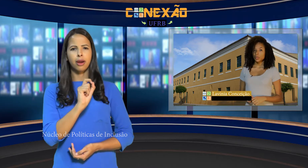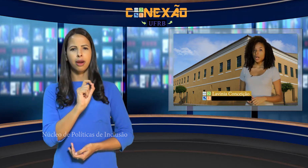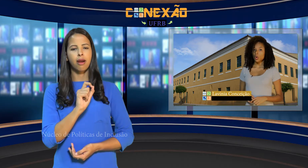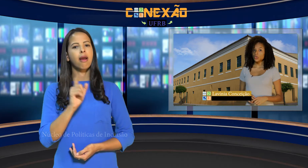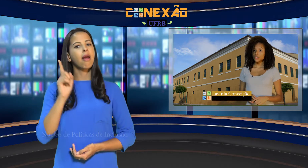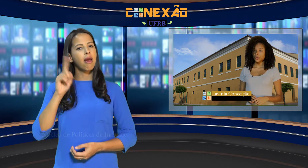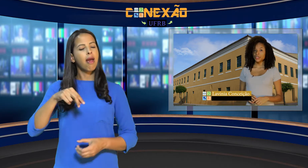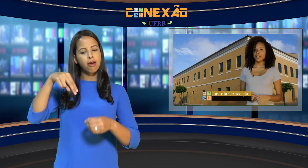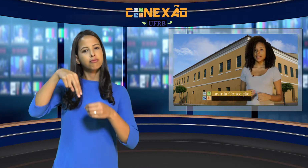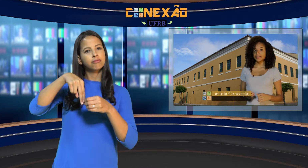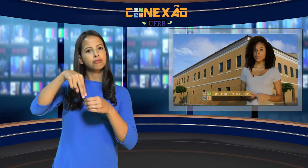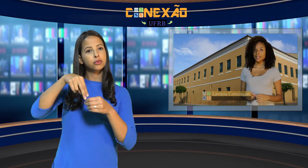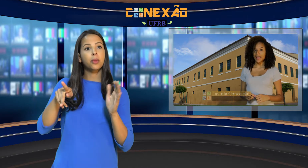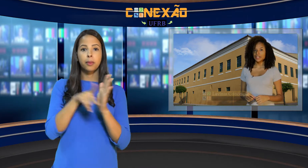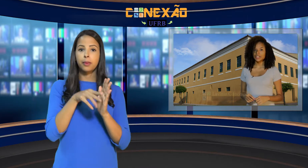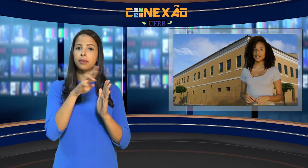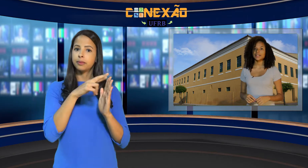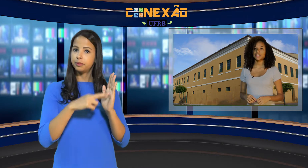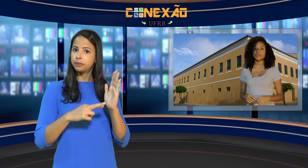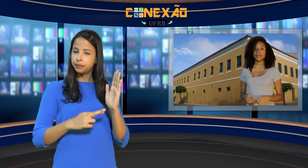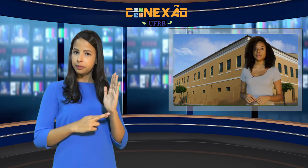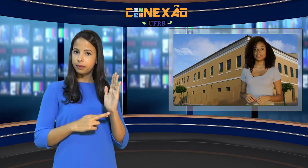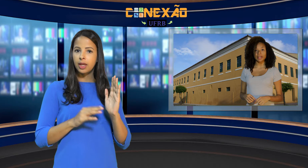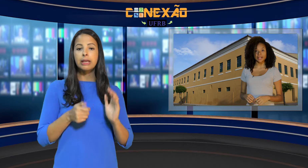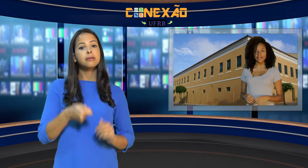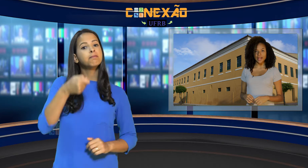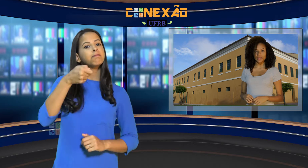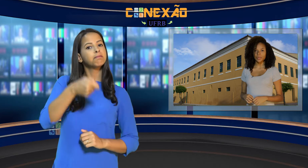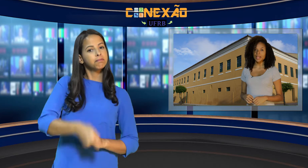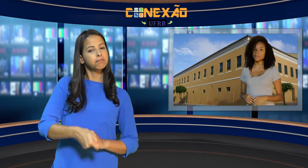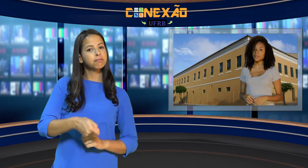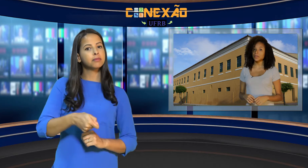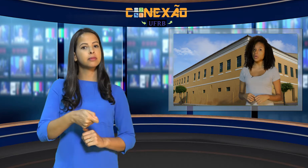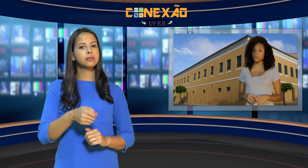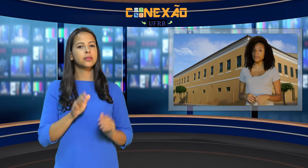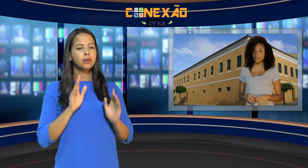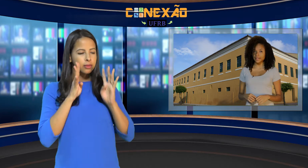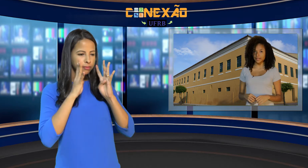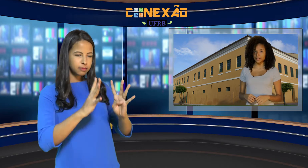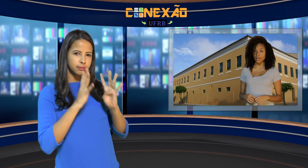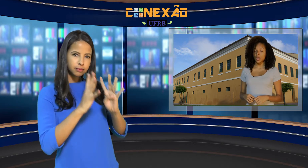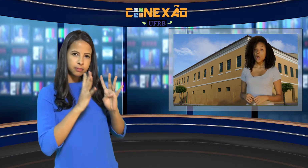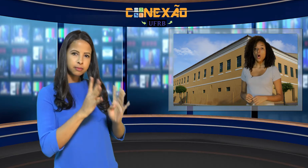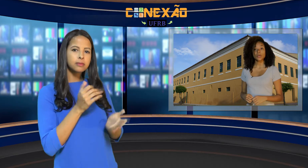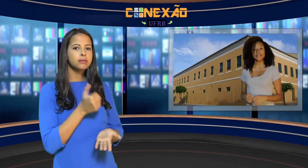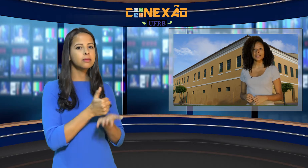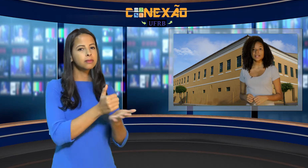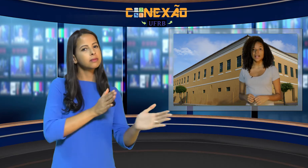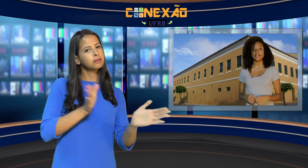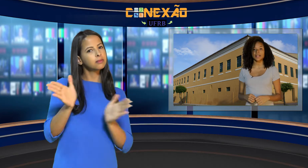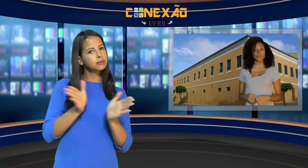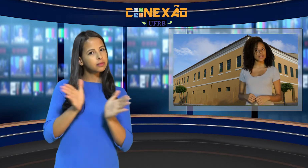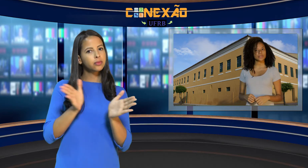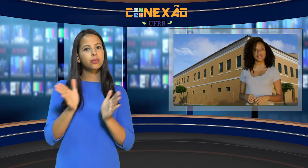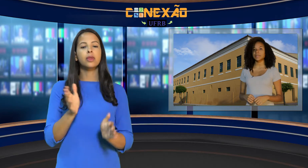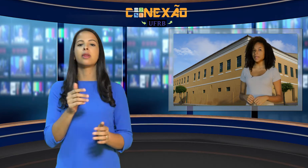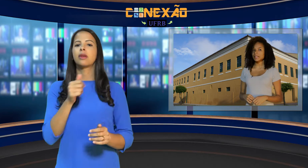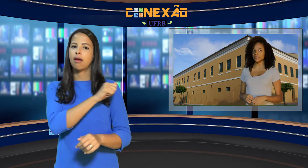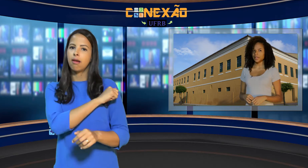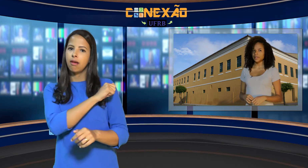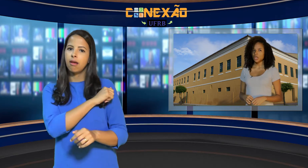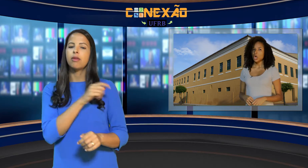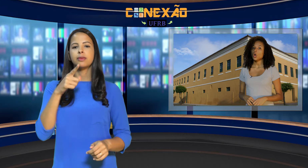que assegura condições de acessibilidade e atendimento diferenciado às pessoas com deficiência ou necessidades